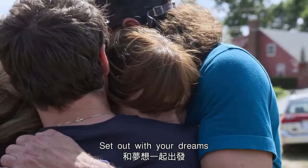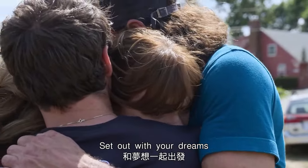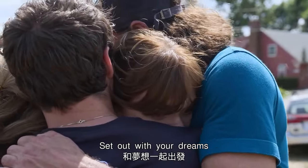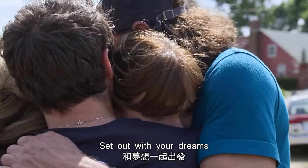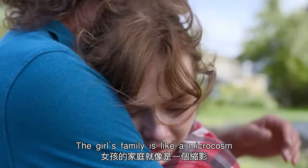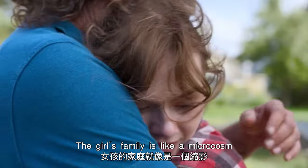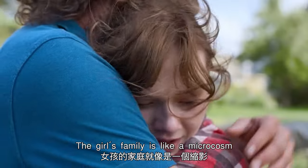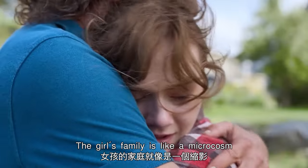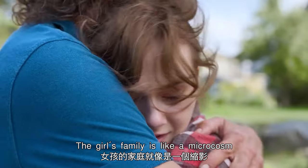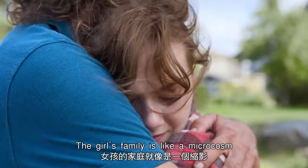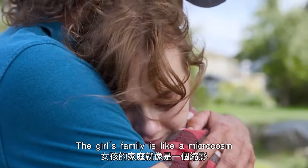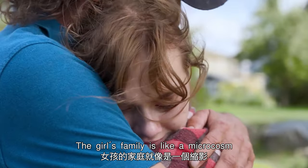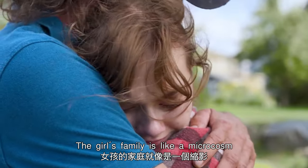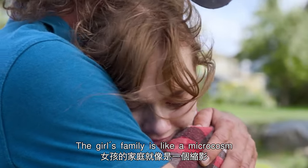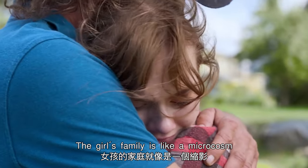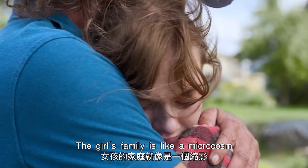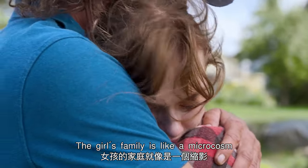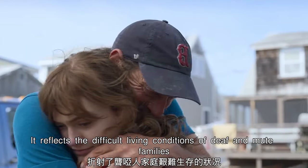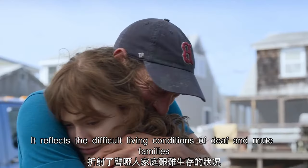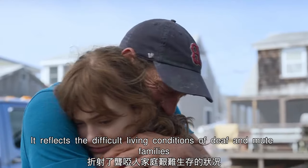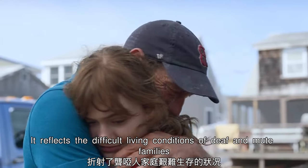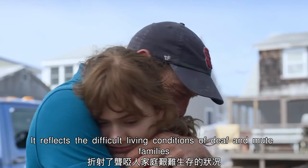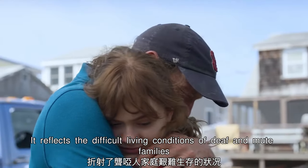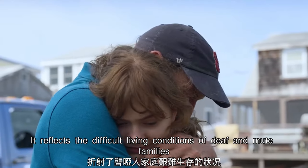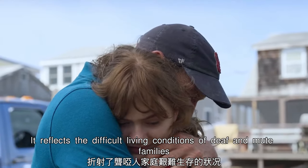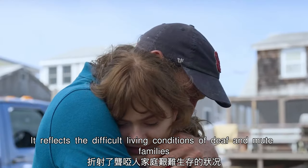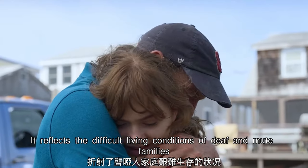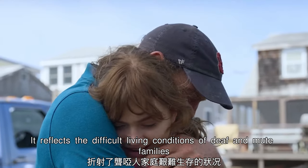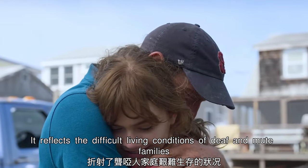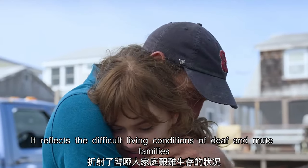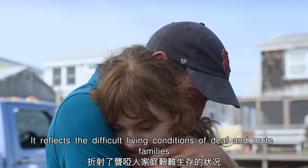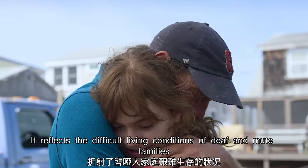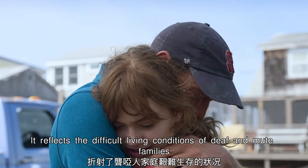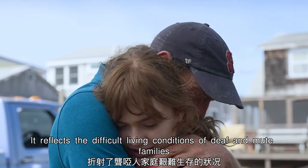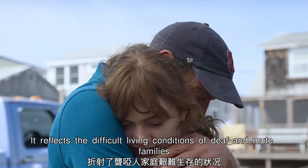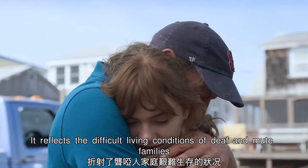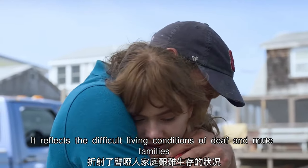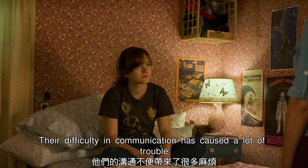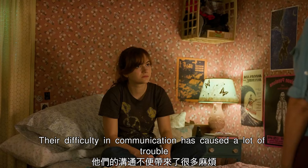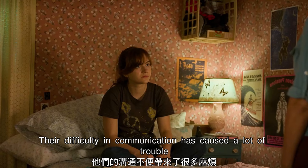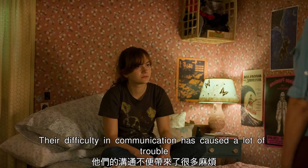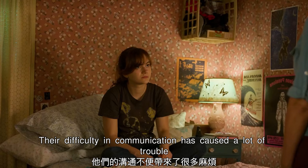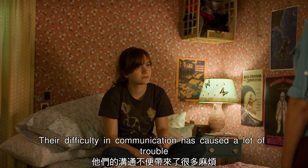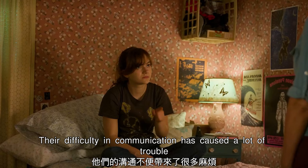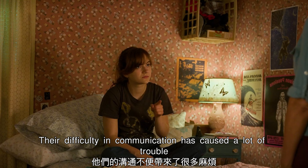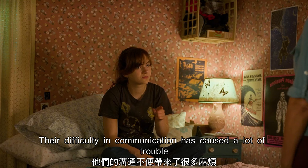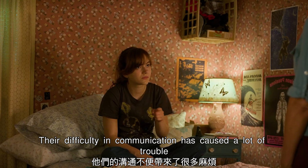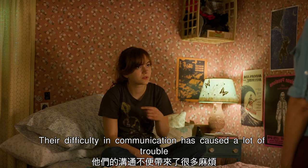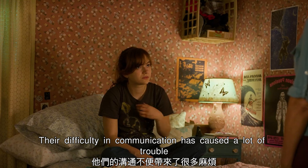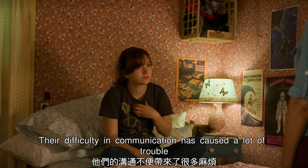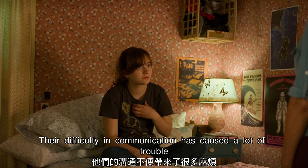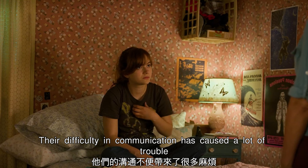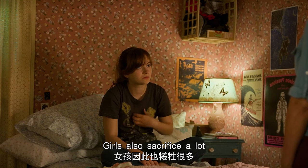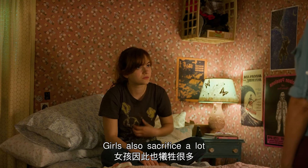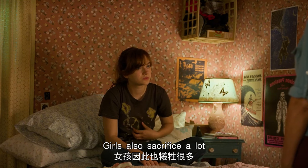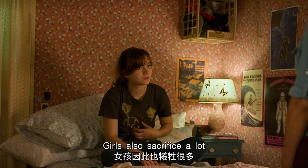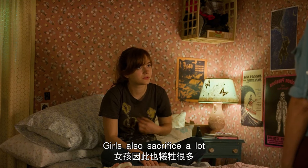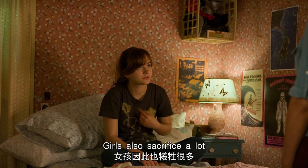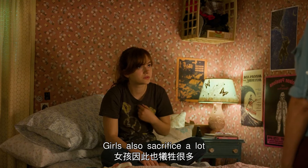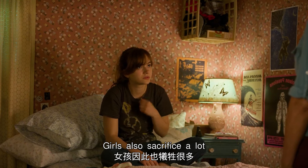出发女孩的家庭就像是一个缩影折射了聋哑人家庭艰难生存的状况他们的沟通不便带来了很多麻烦女孩因此也牺